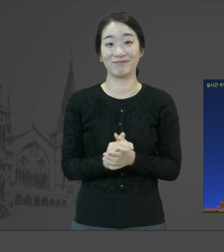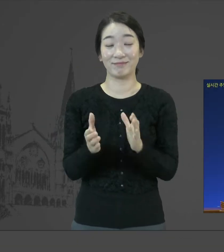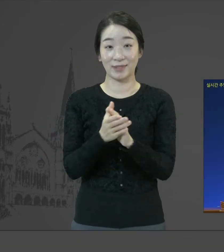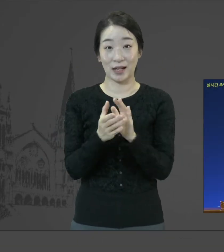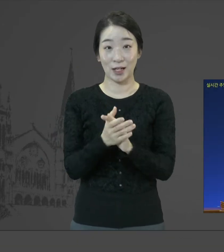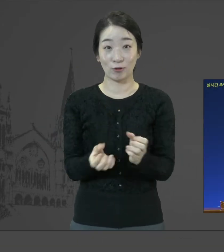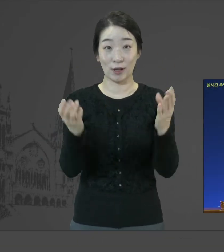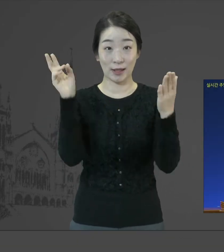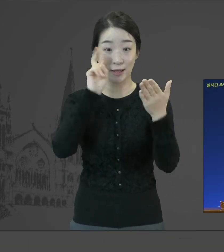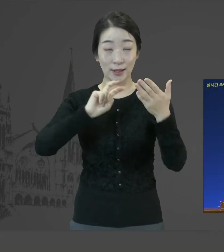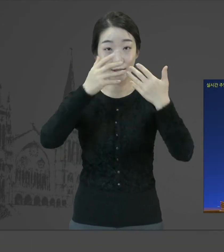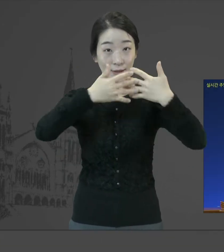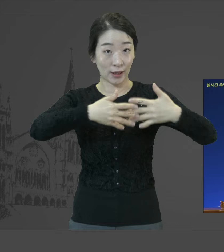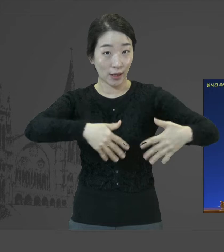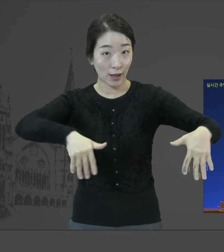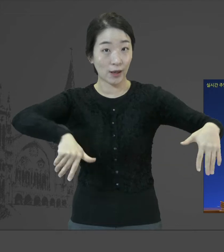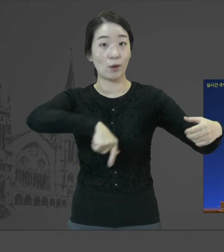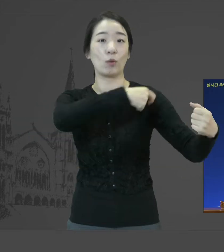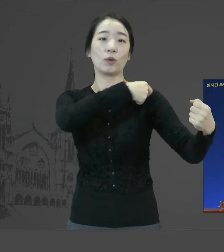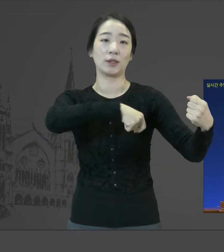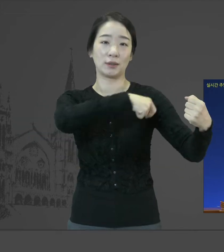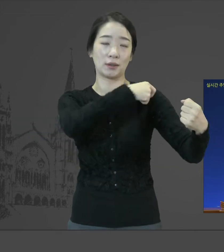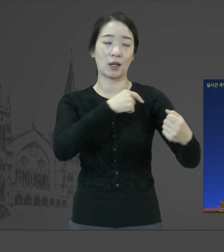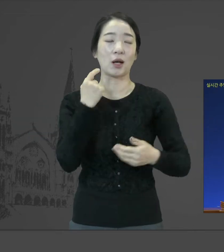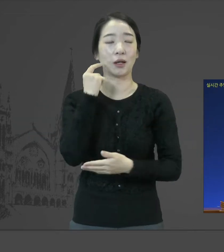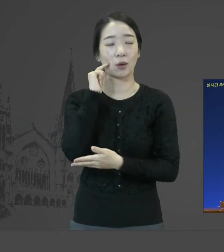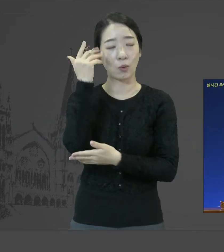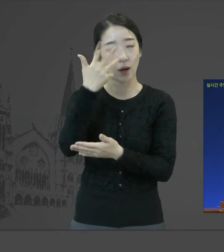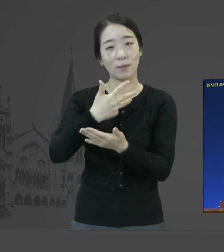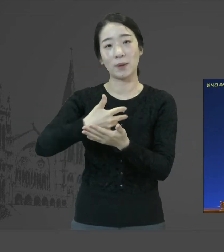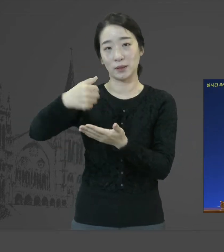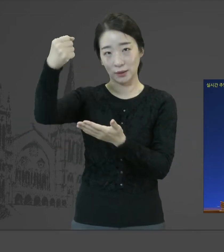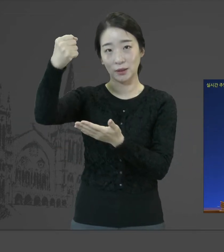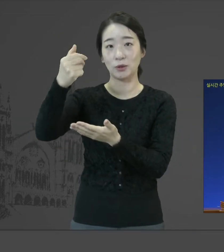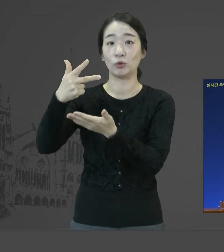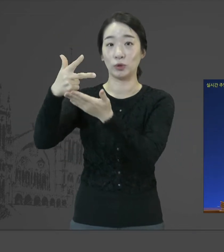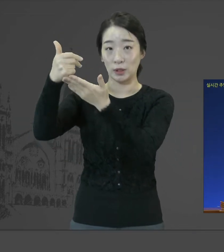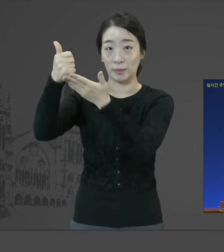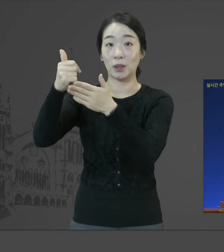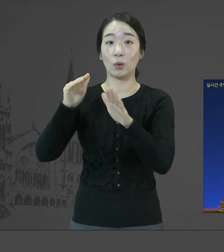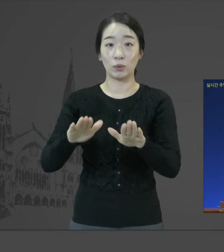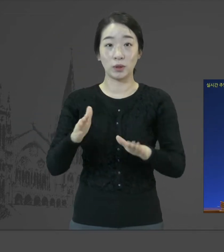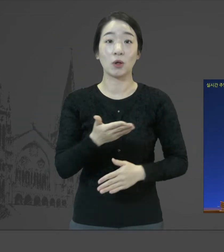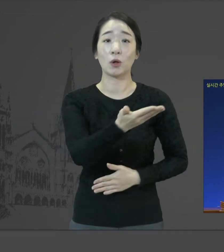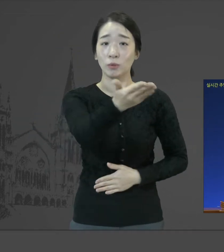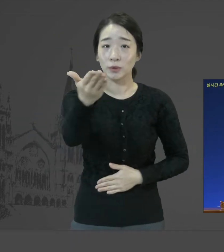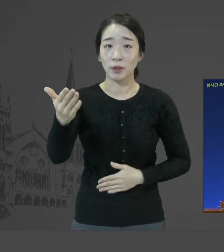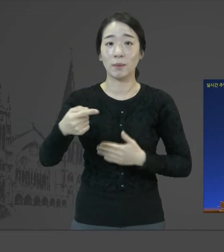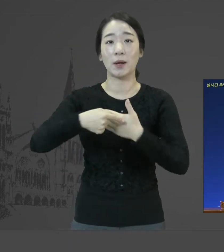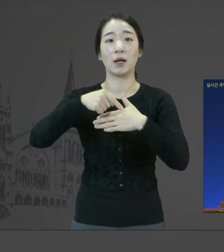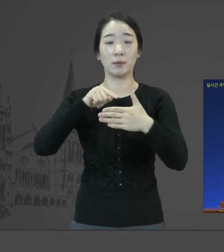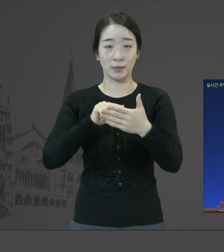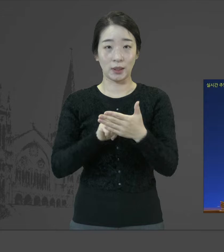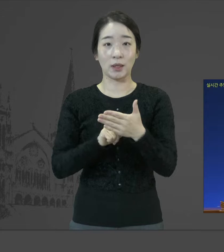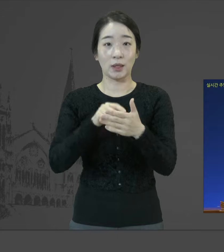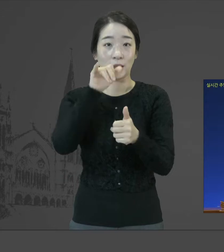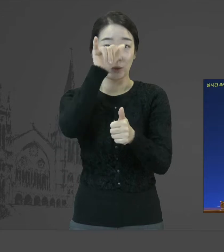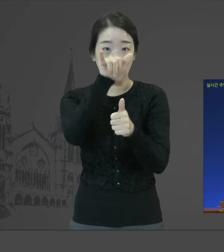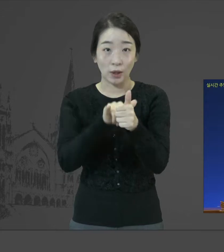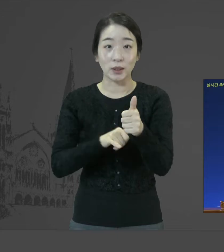할렐루야 찬양대회 오케스트라, 영광을 받으신 주님, 또 우리 충영 가족들의 많은 섬김을 받으신 주님, 이